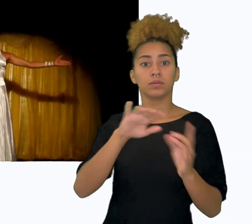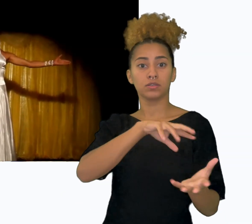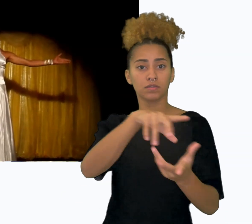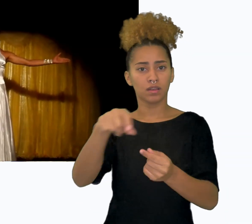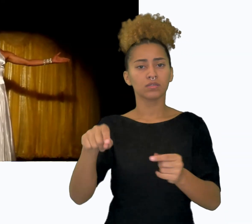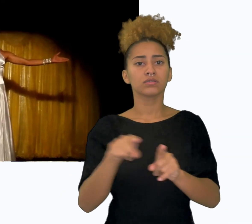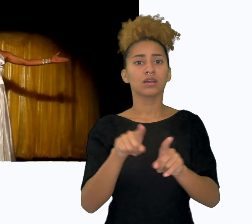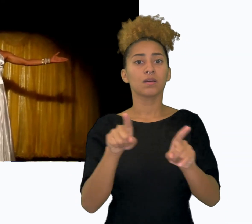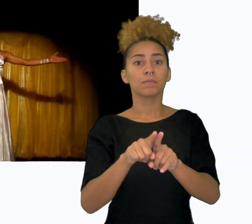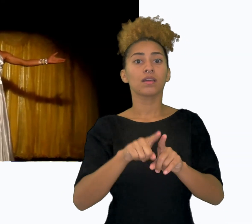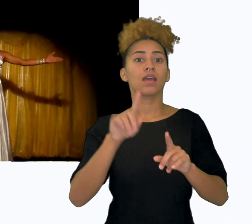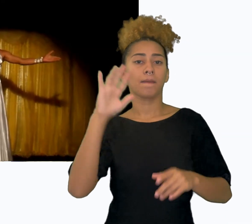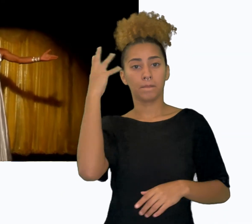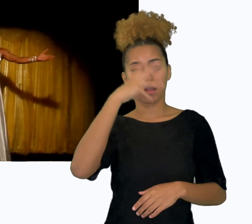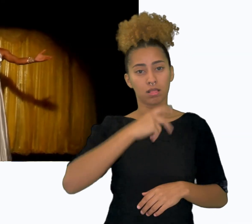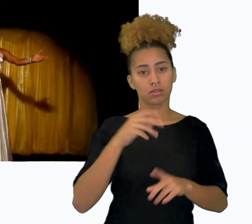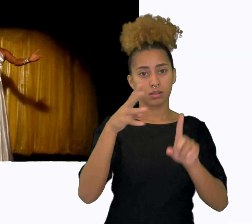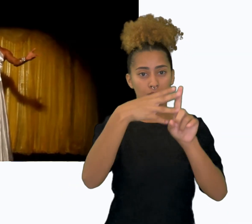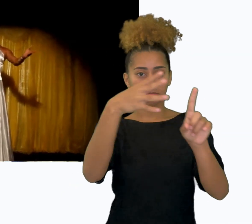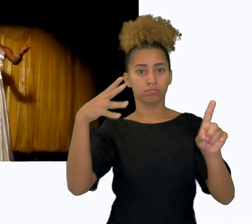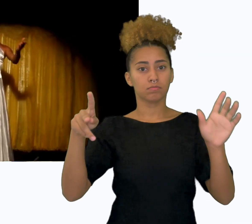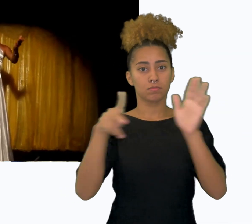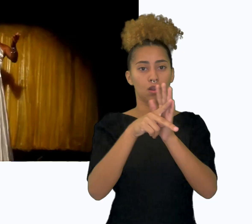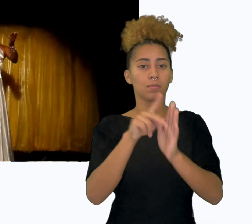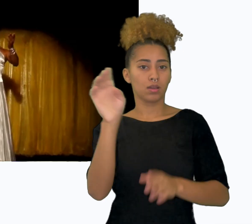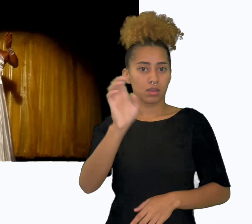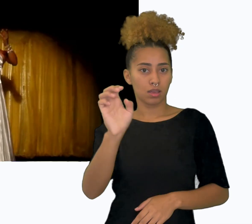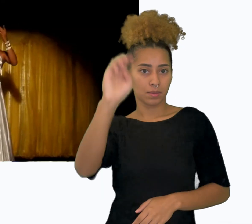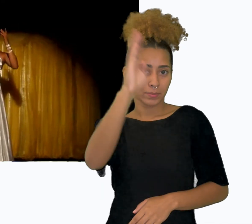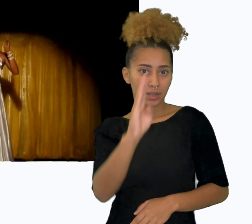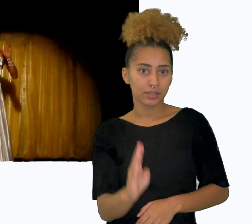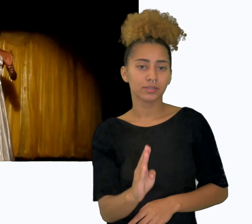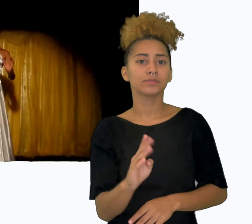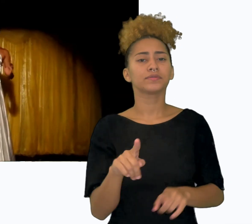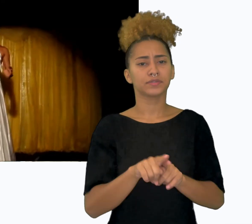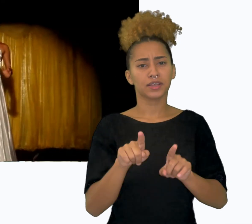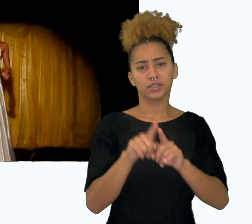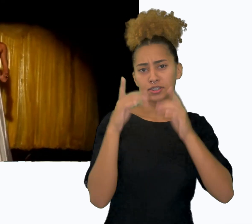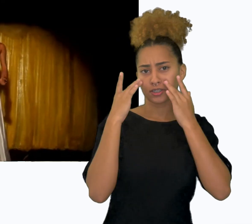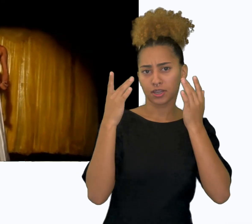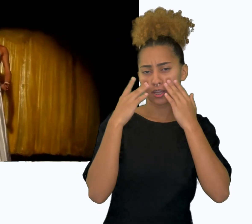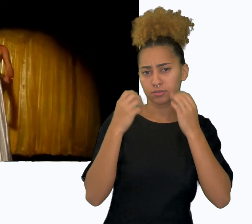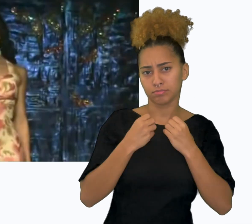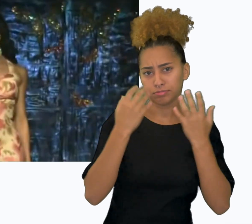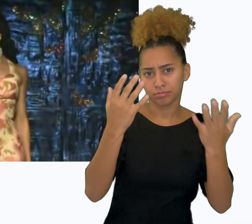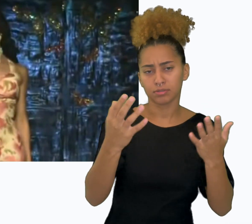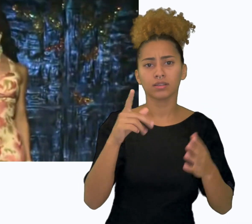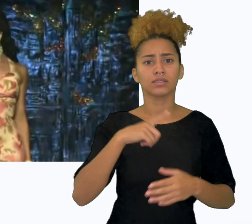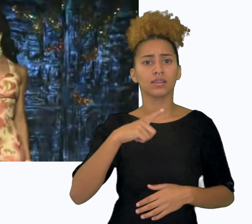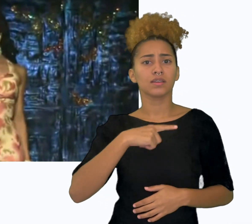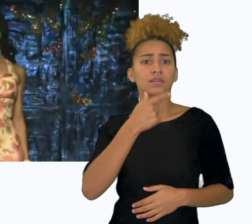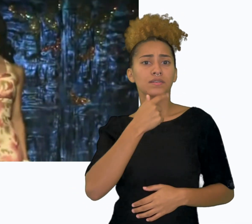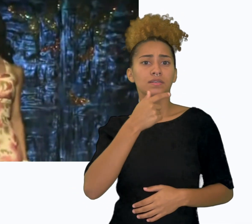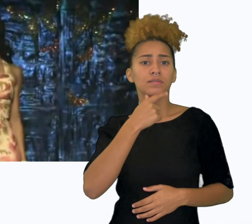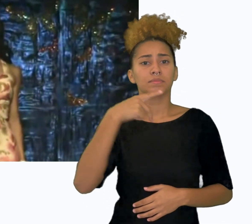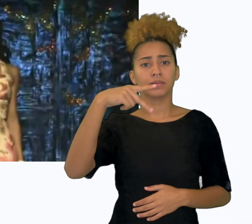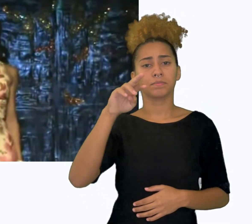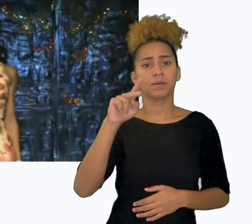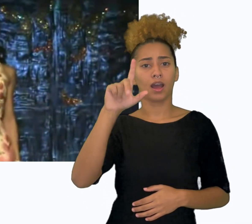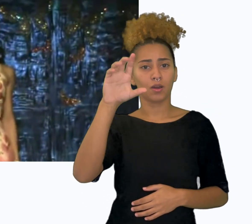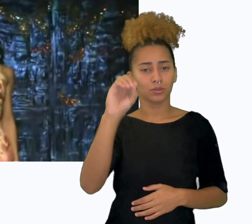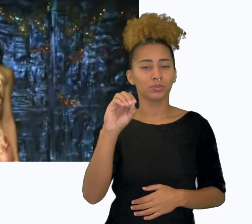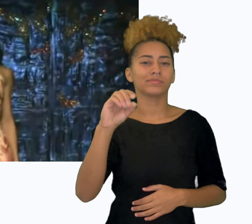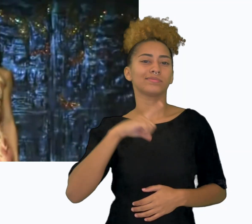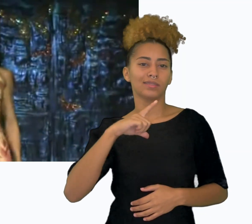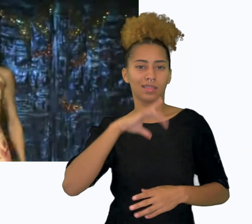de Miss Beleza Gay Brasil. Atuou no teatro em espetáculos como Posso Desabafar, com Paulo Diógenes, a Raimundinha. É